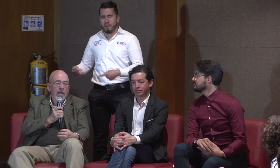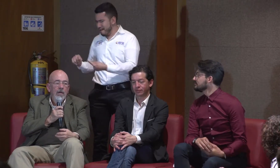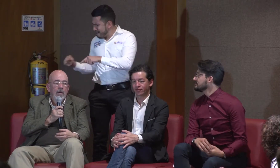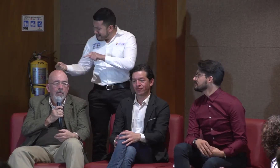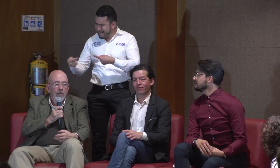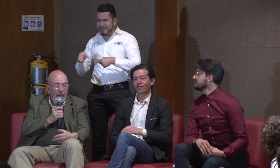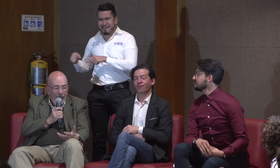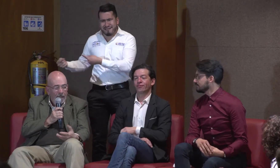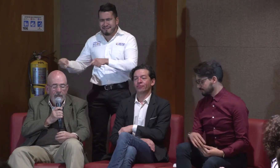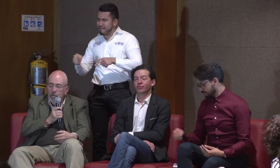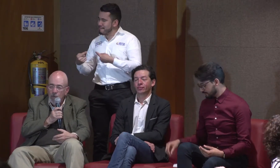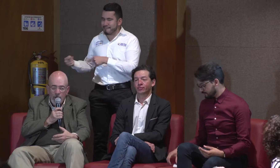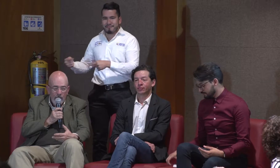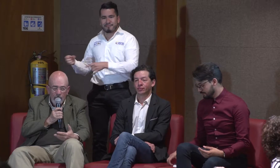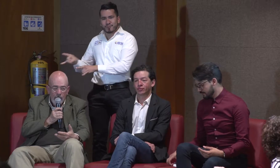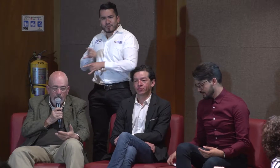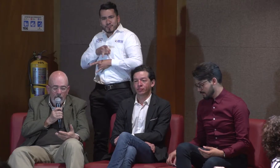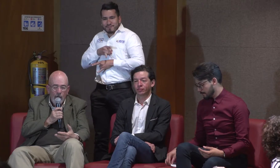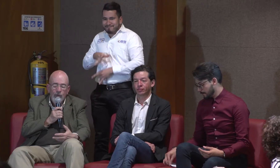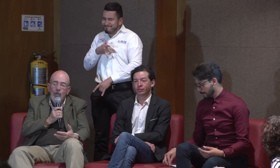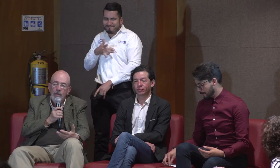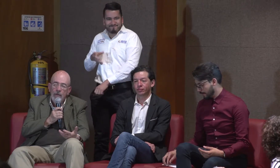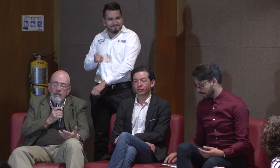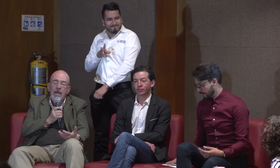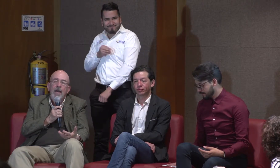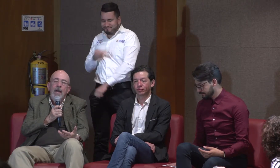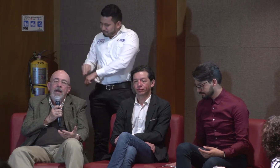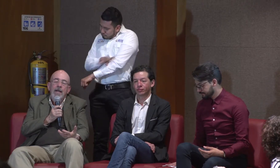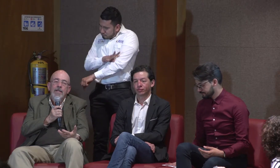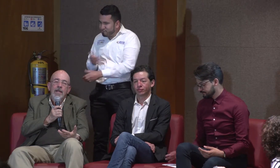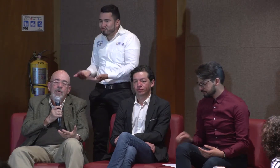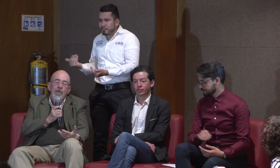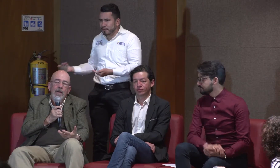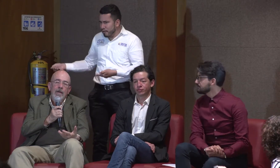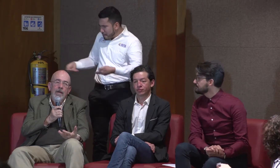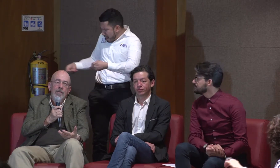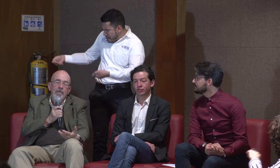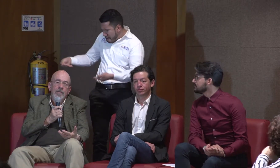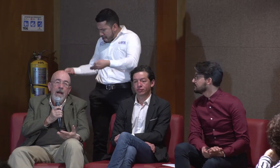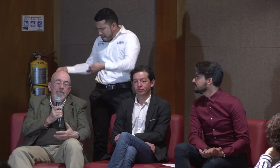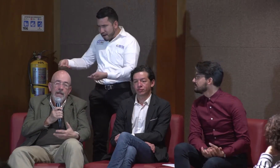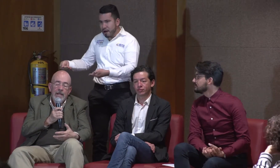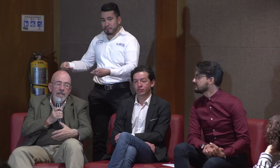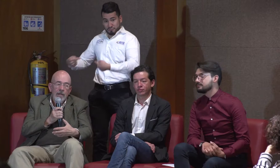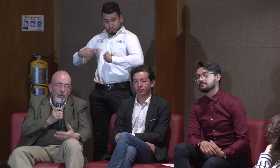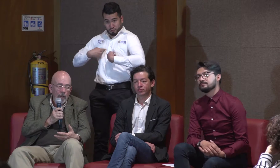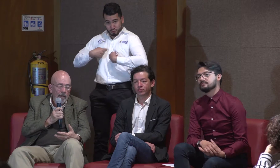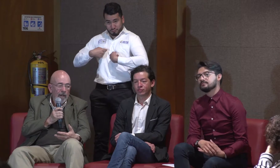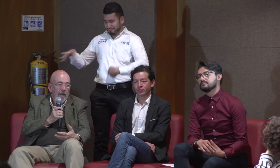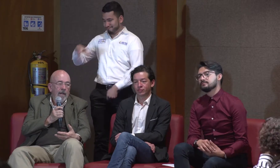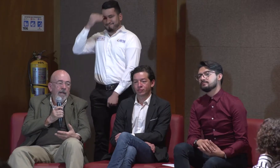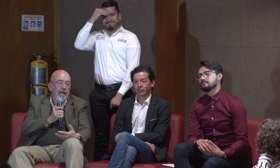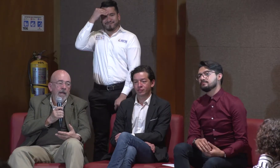discusiones muy gratas, muy constructivas, en las que yo aprendí sin